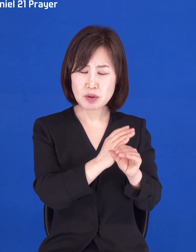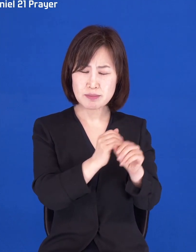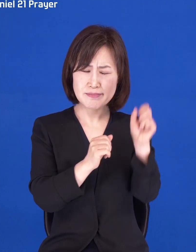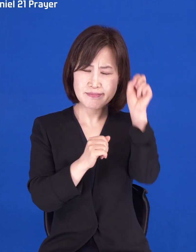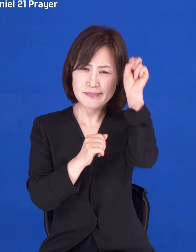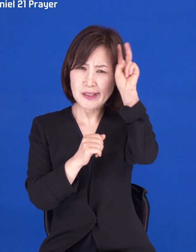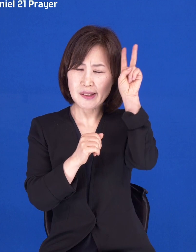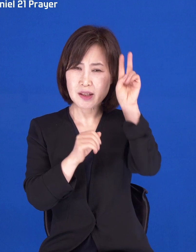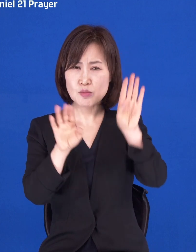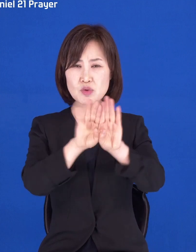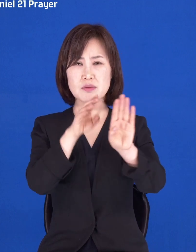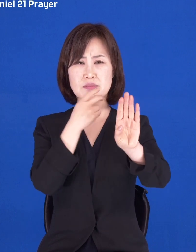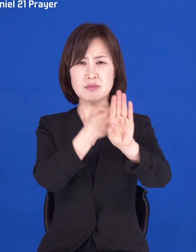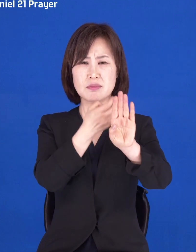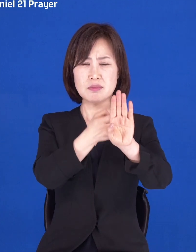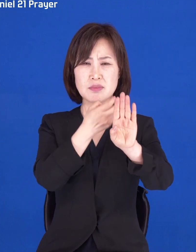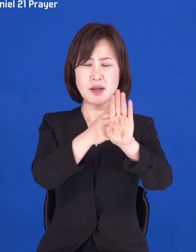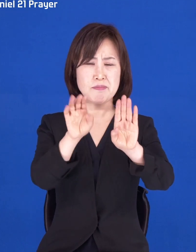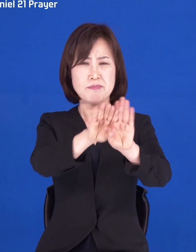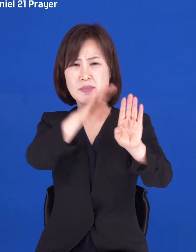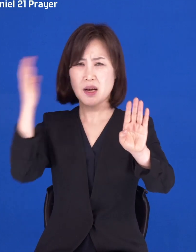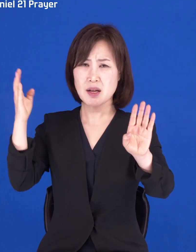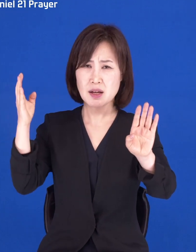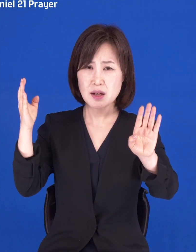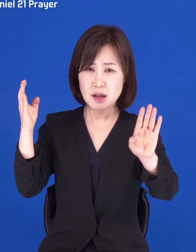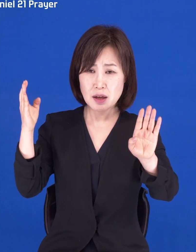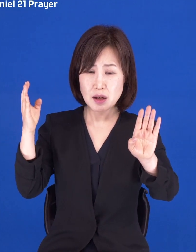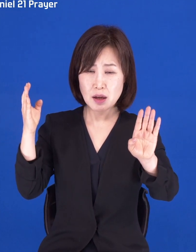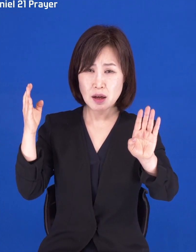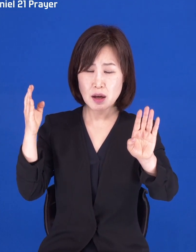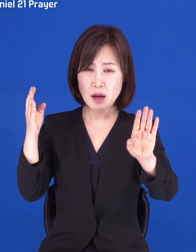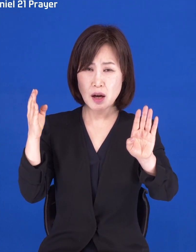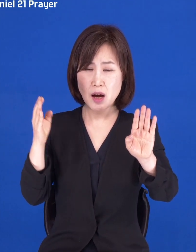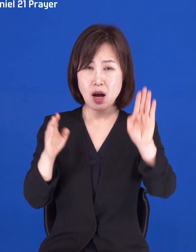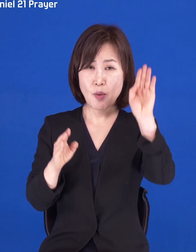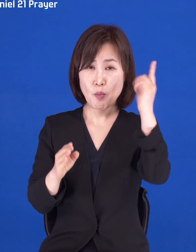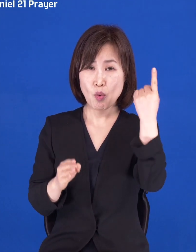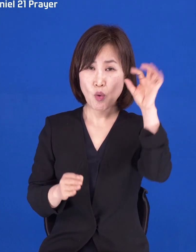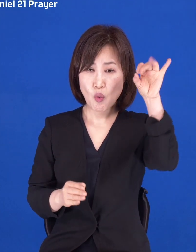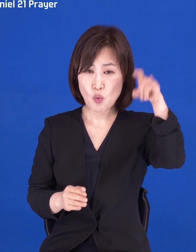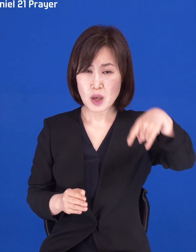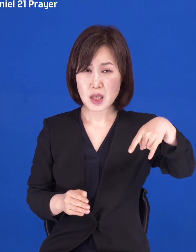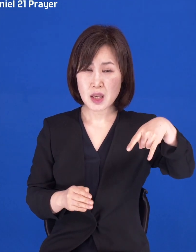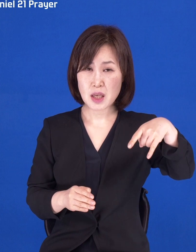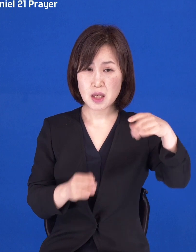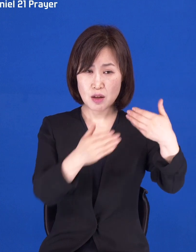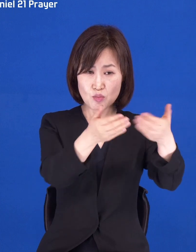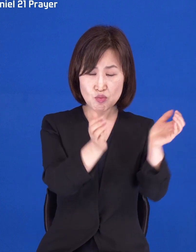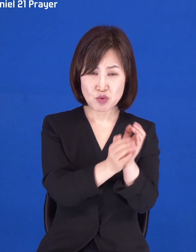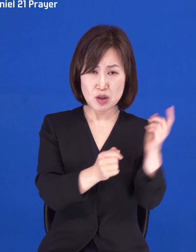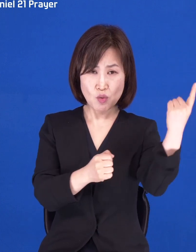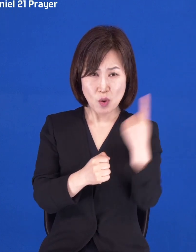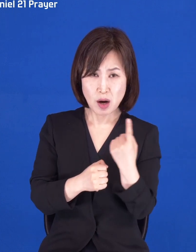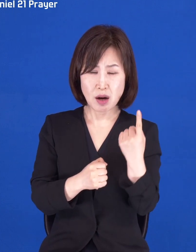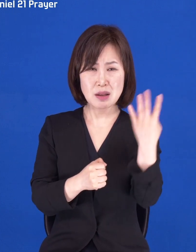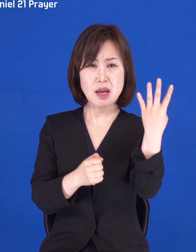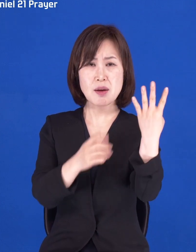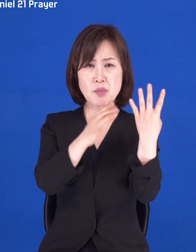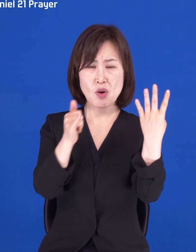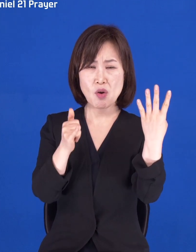노크 소리가 들리고 물이 벌컥 열리면서 군보위부에서 나왔다고 하면서 보이지던 다